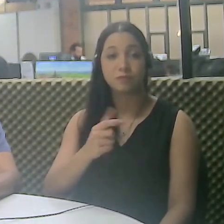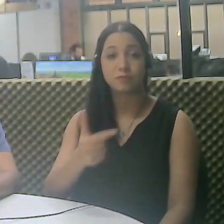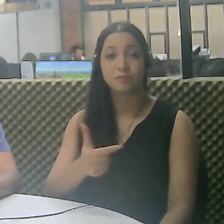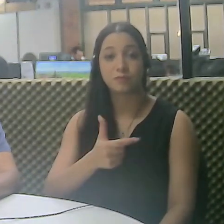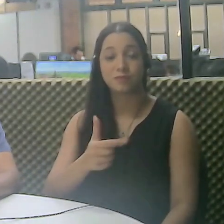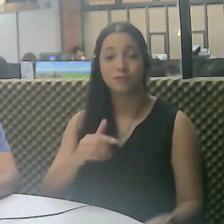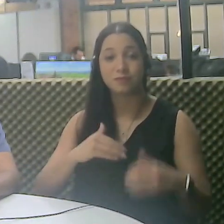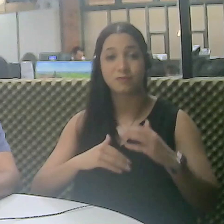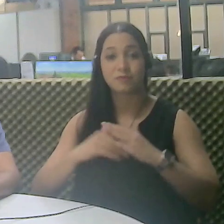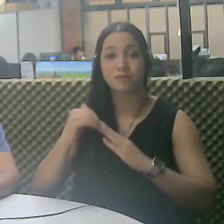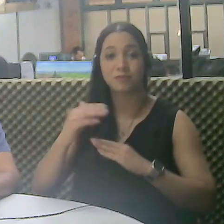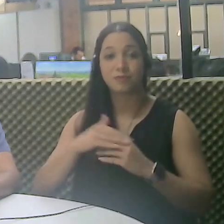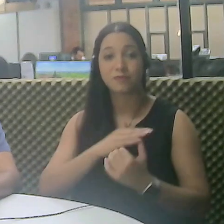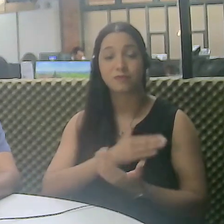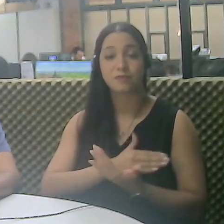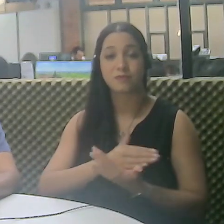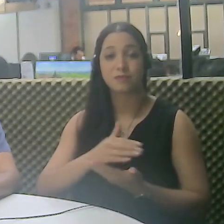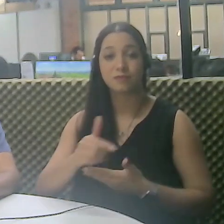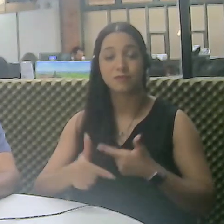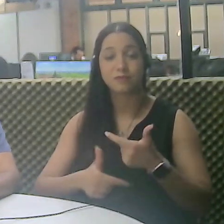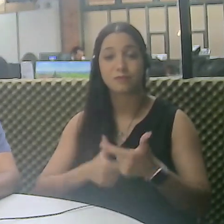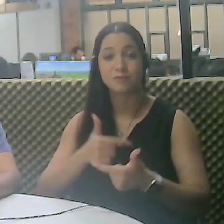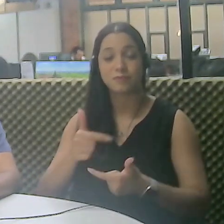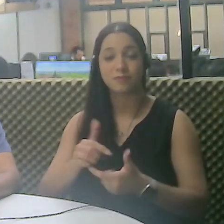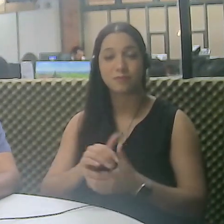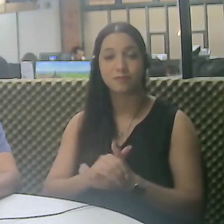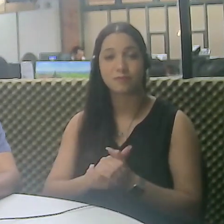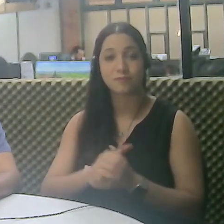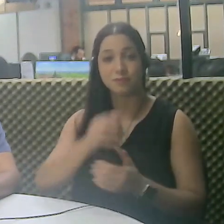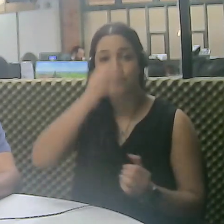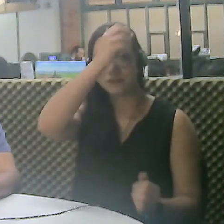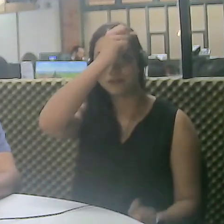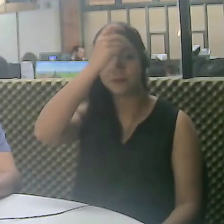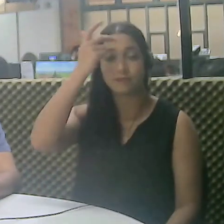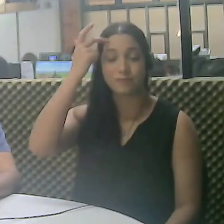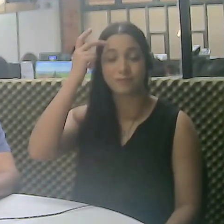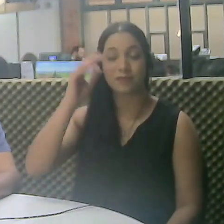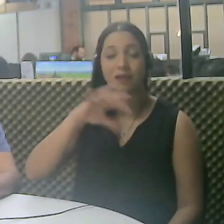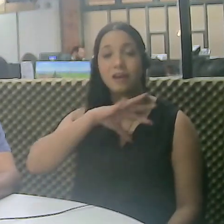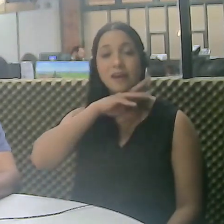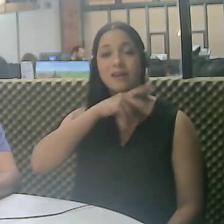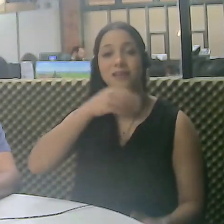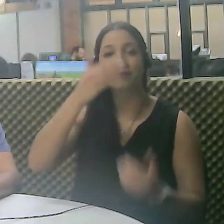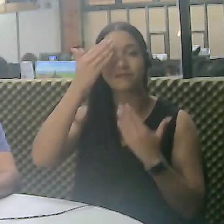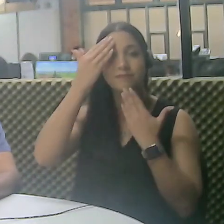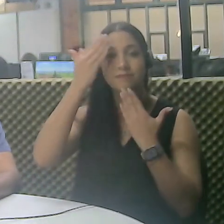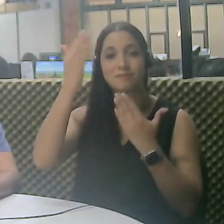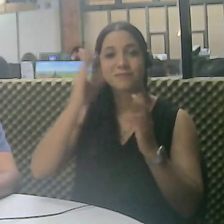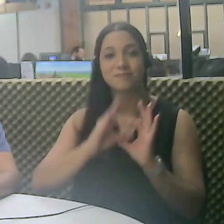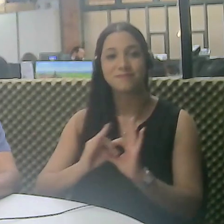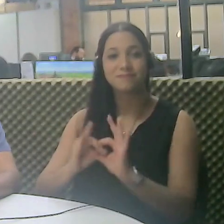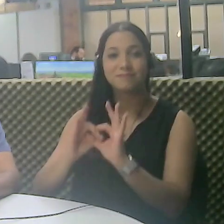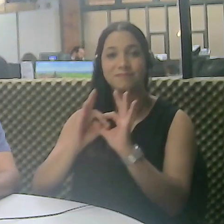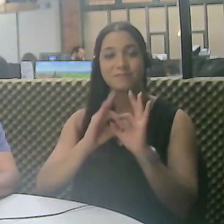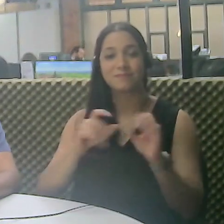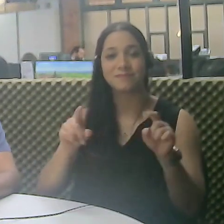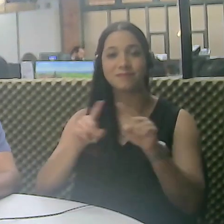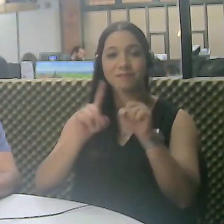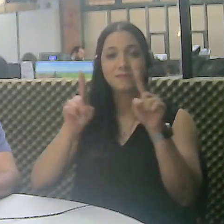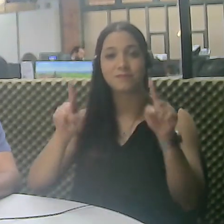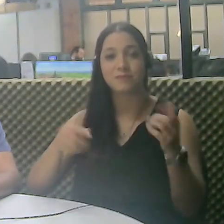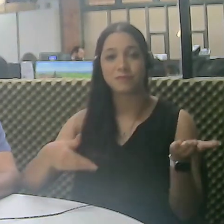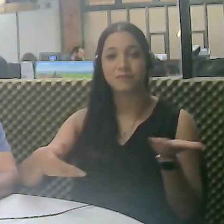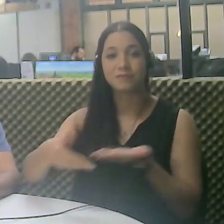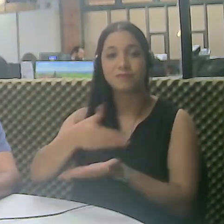7.522 profissionais ingressaram no mercado de trabalho. O prefeito Odelmo Leão fez questão de agradecer aos parceiros, aos servidores